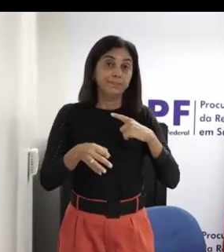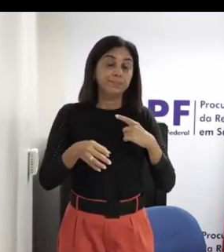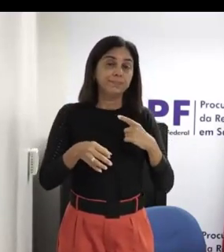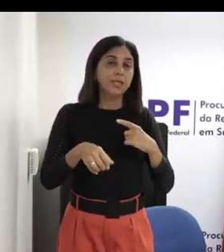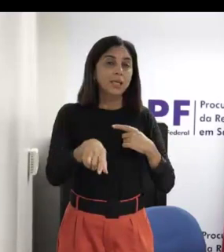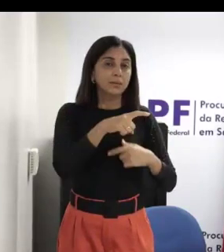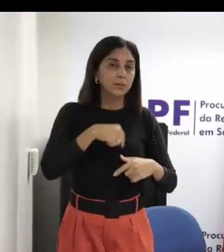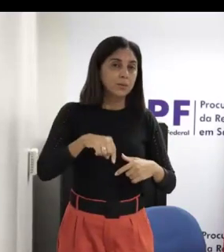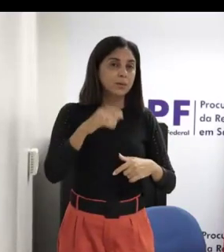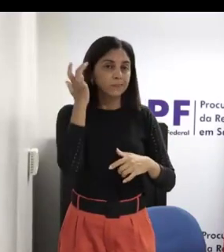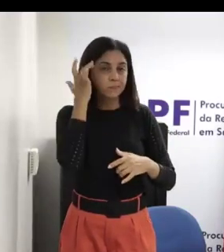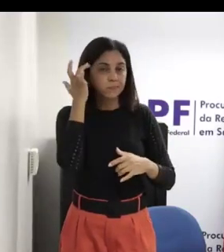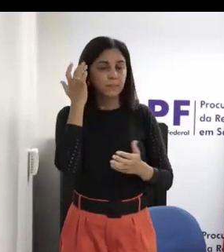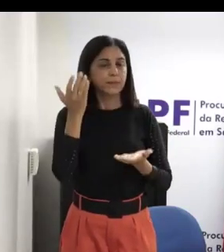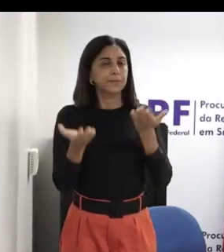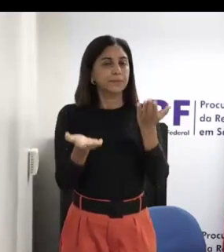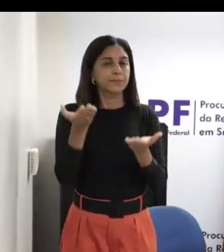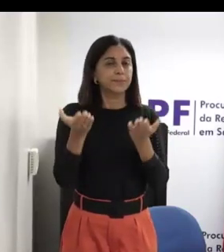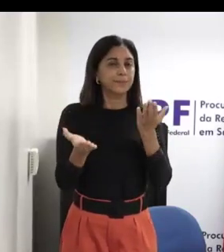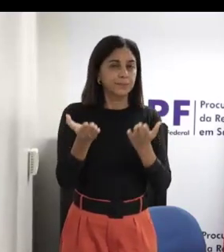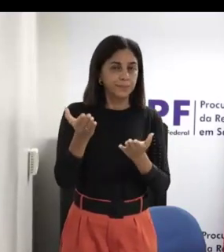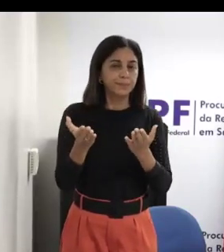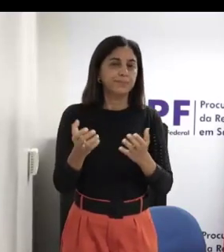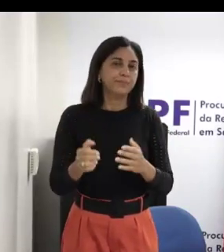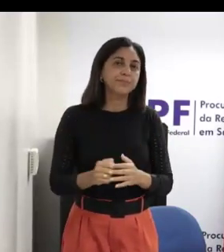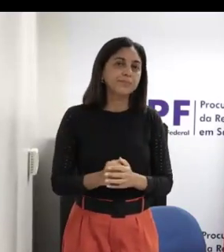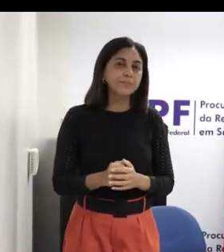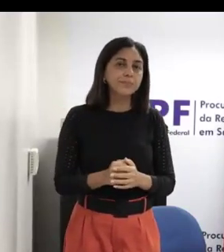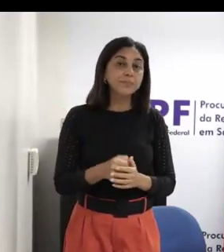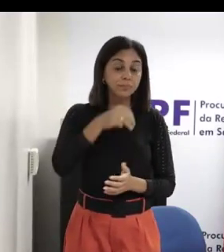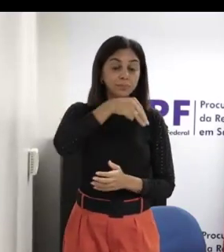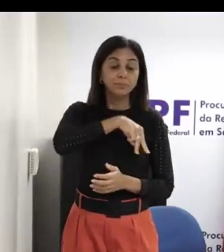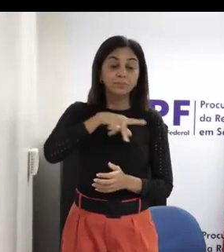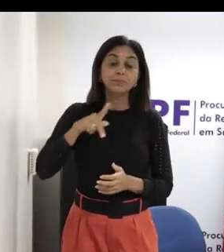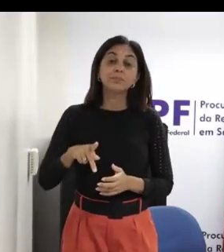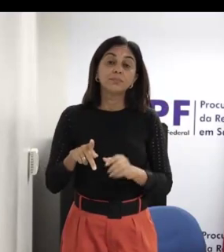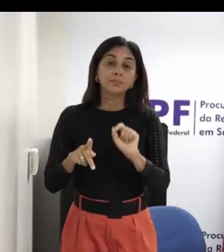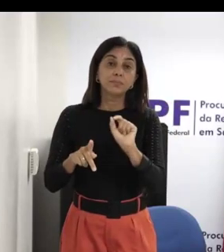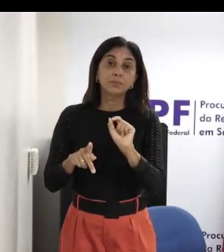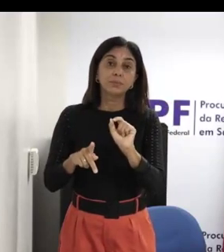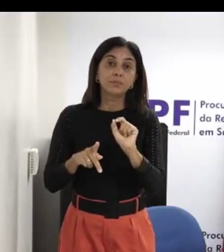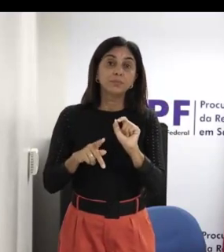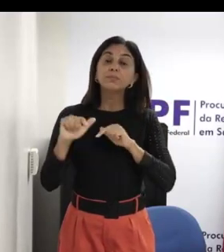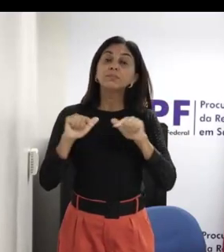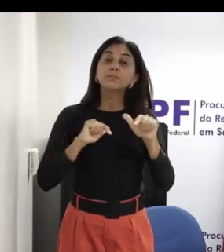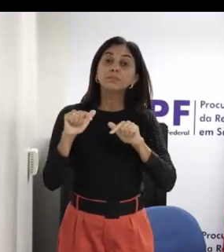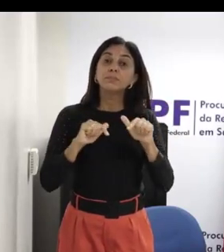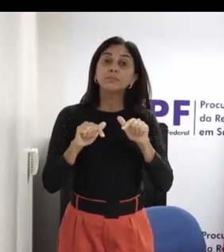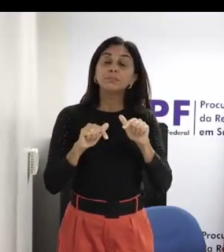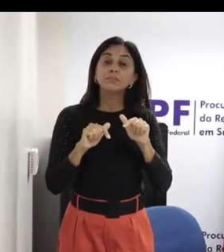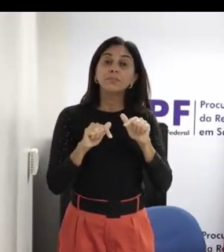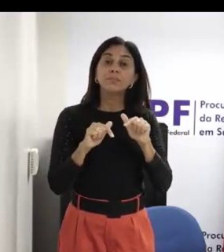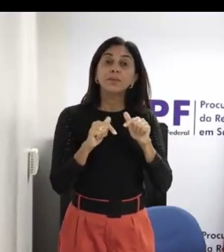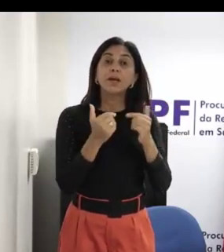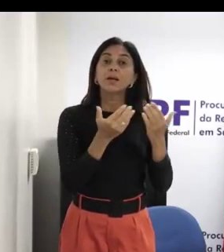ponderação de valores que eles fazem mas também é papel do Ministério Público tem um papel essencial que é a